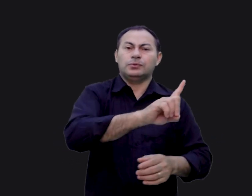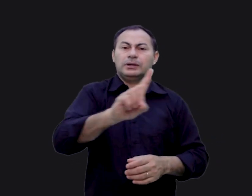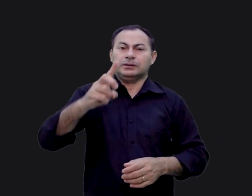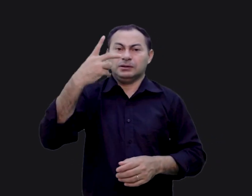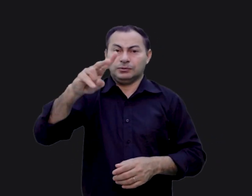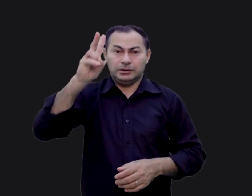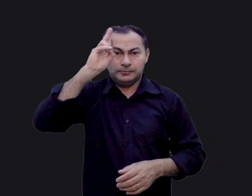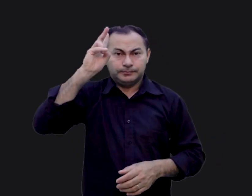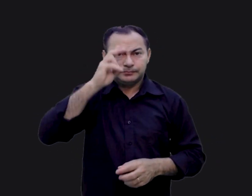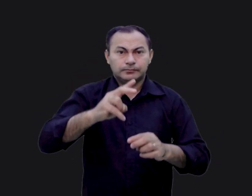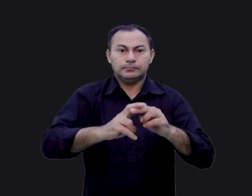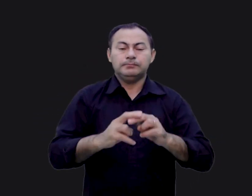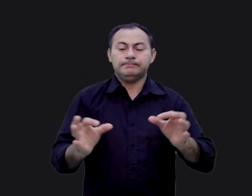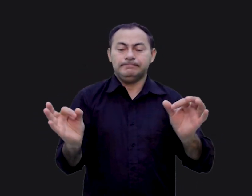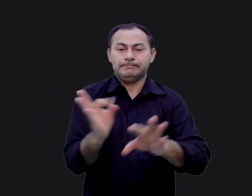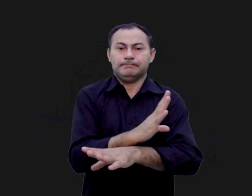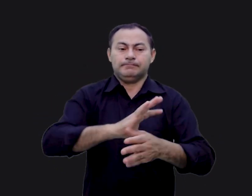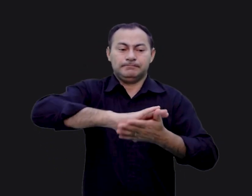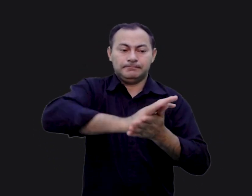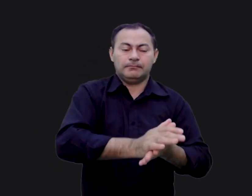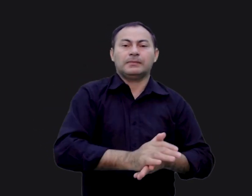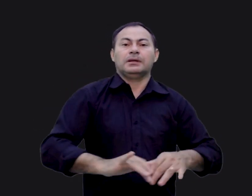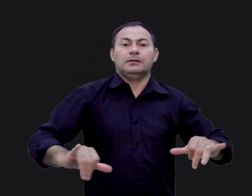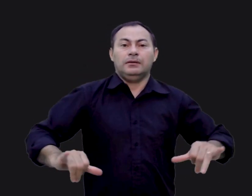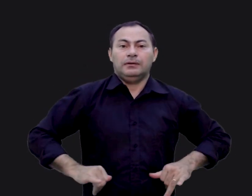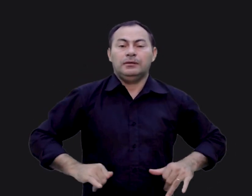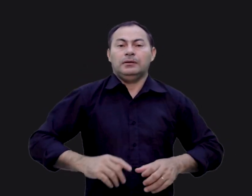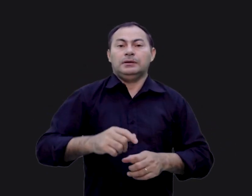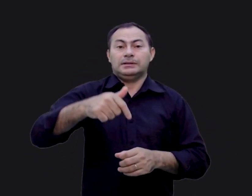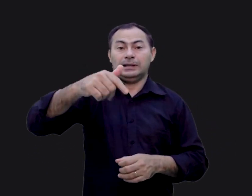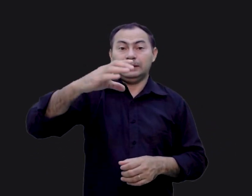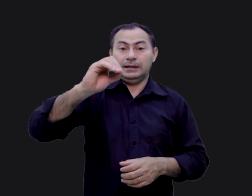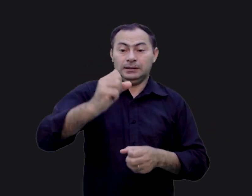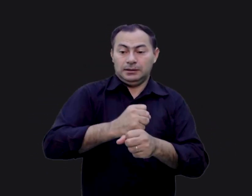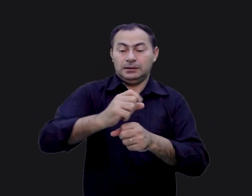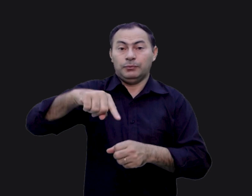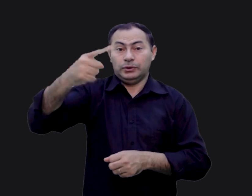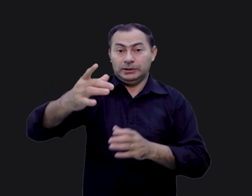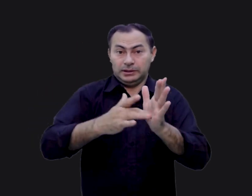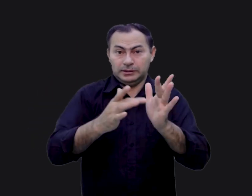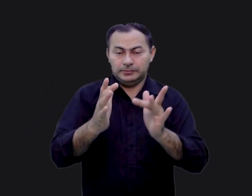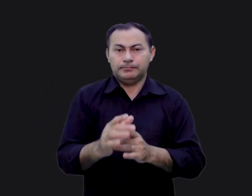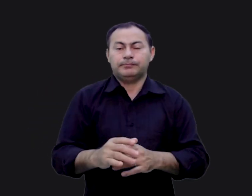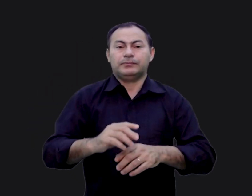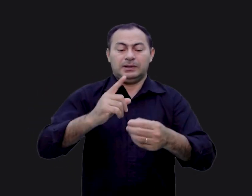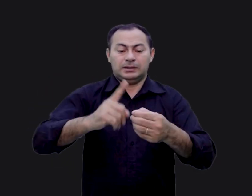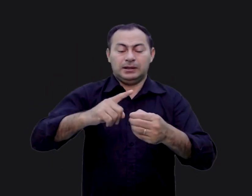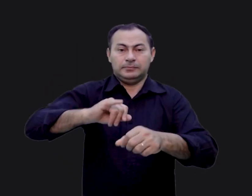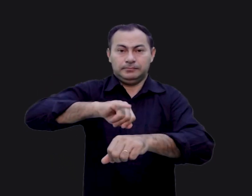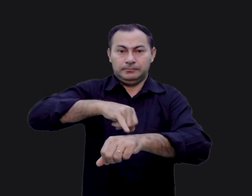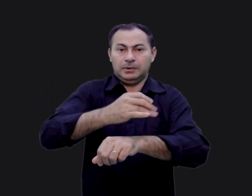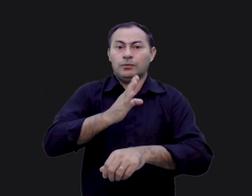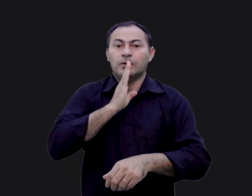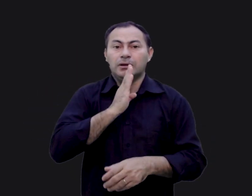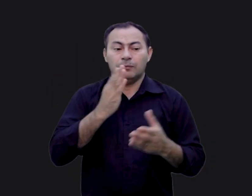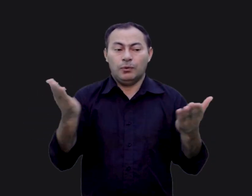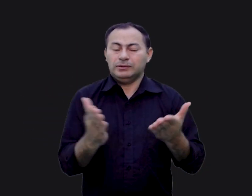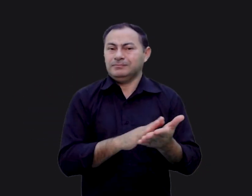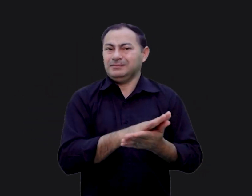sua história. Devido à completa destruição que sofreu em 70 d.C., a Jerusalém que conhecemos hoje não